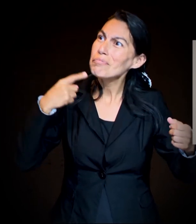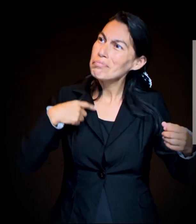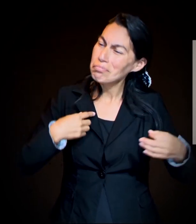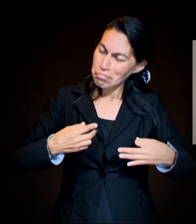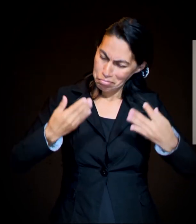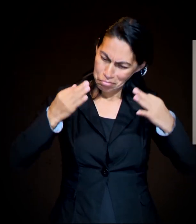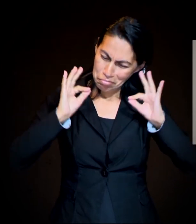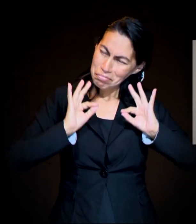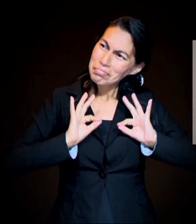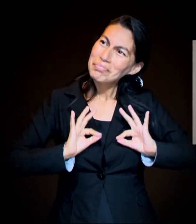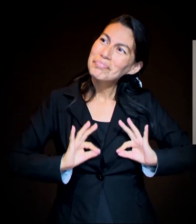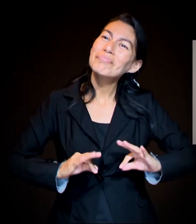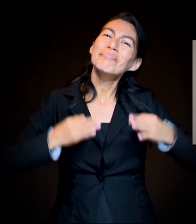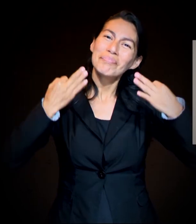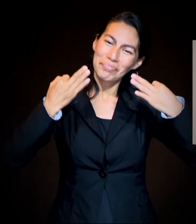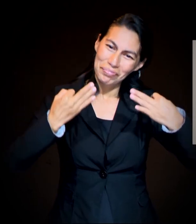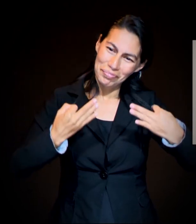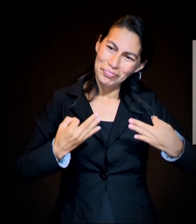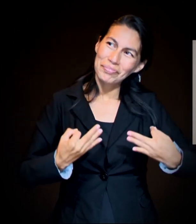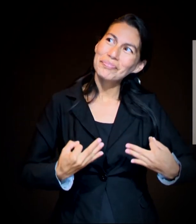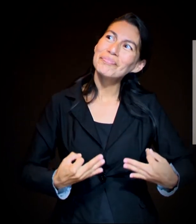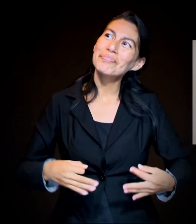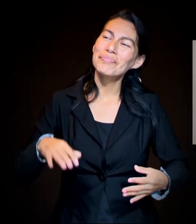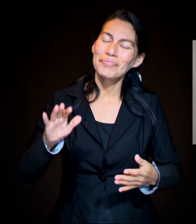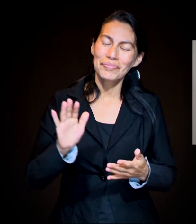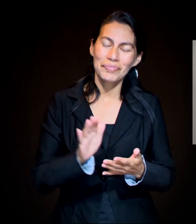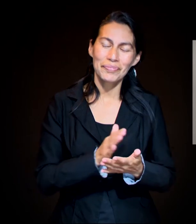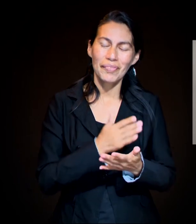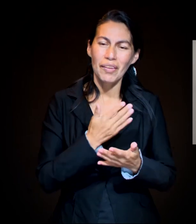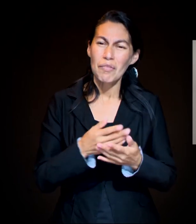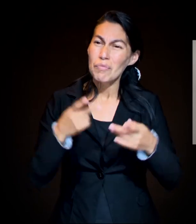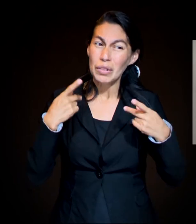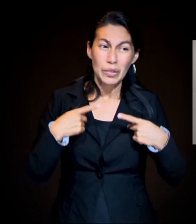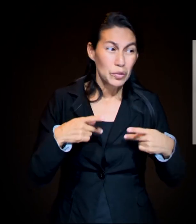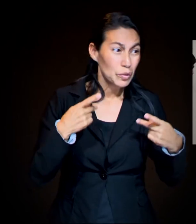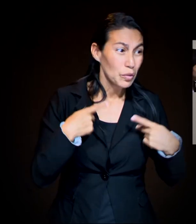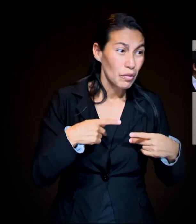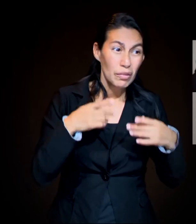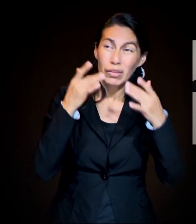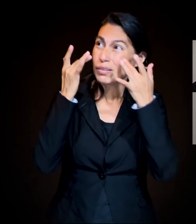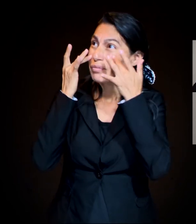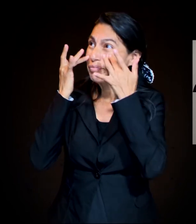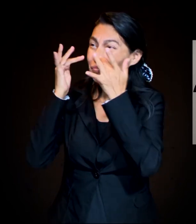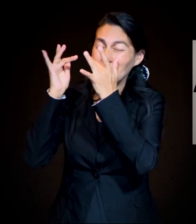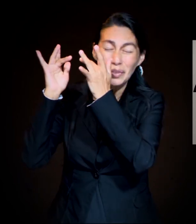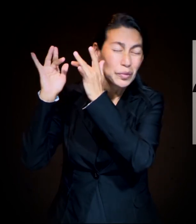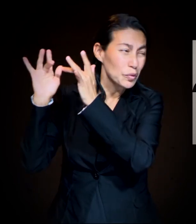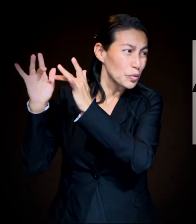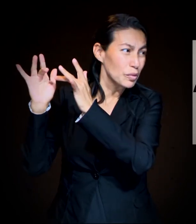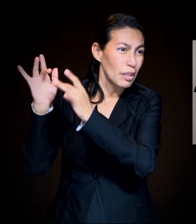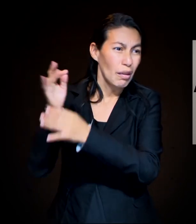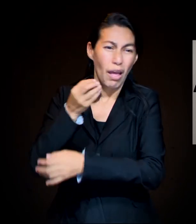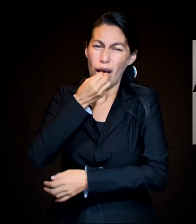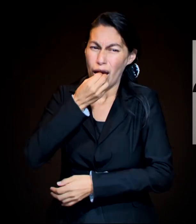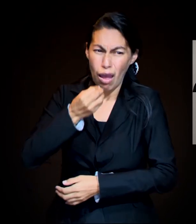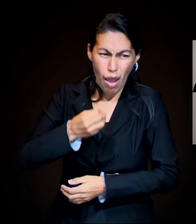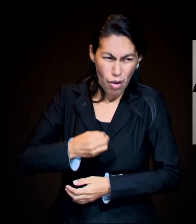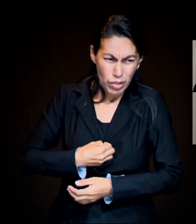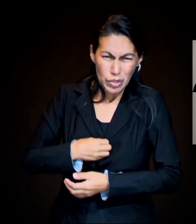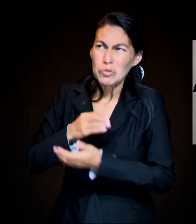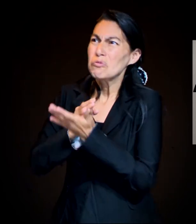Hasta lo imposible para que yo esté muy bien. Limpio a diario